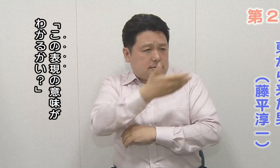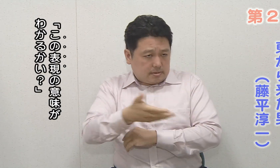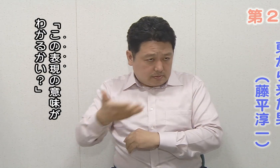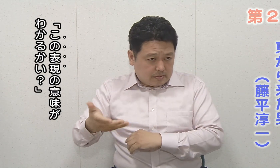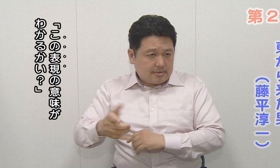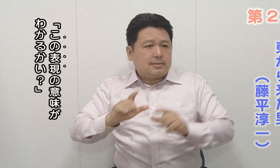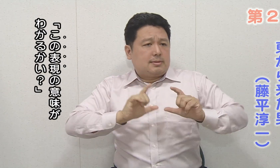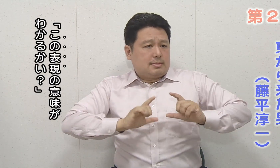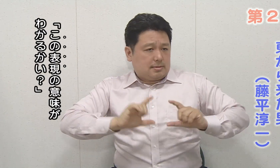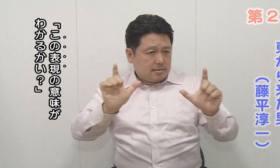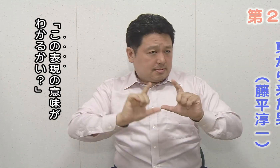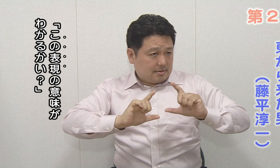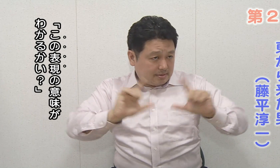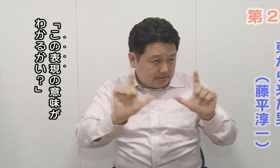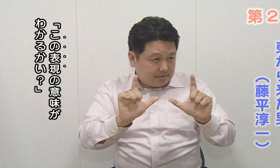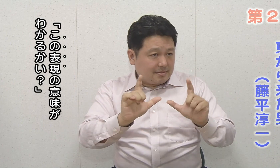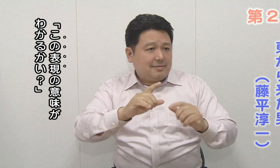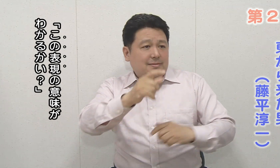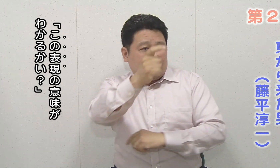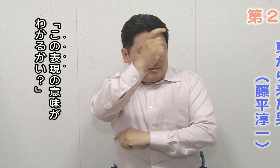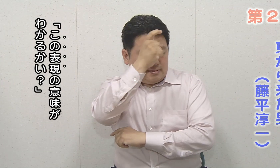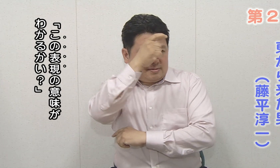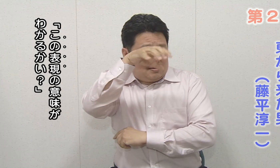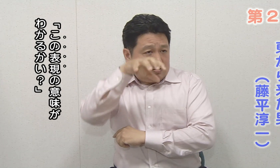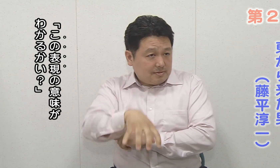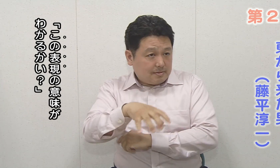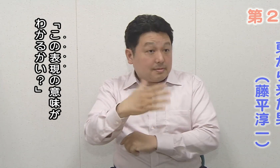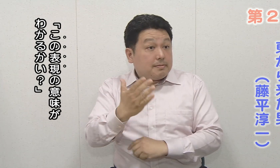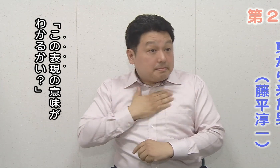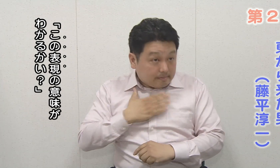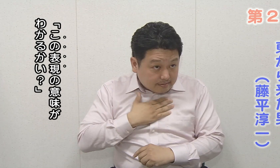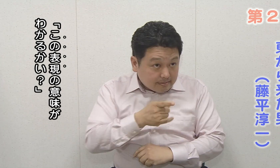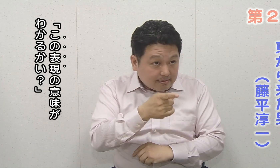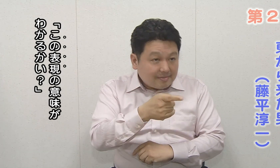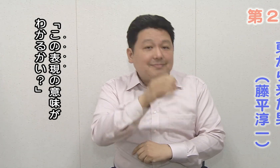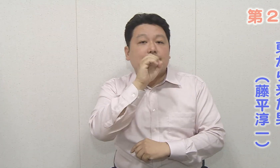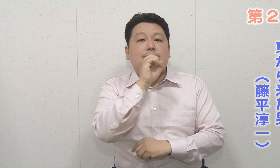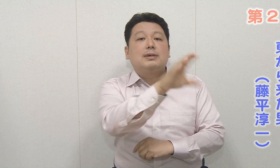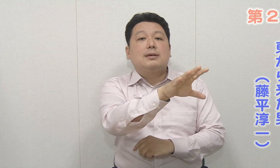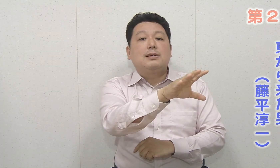もう一回、この表現の意味がわかるかい？